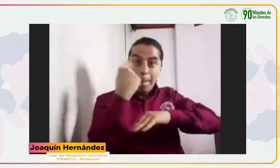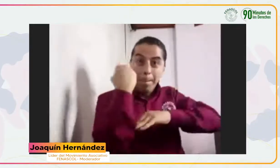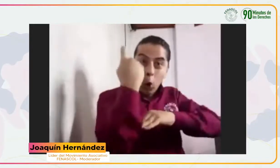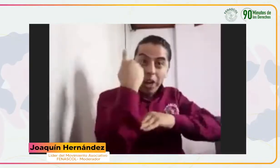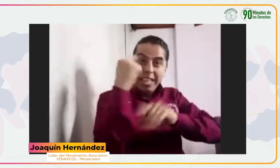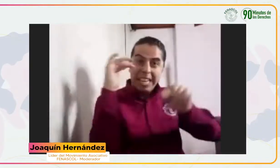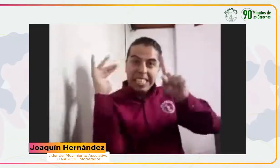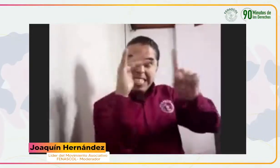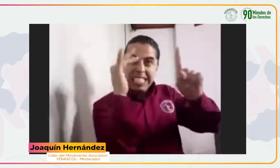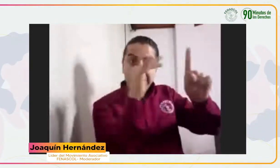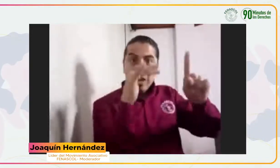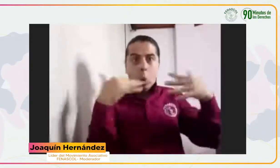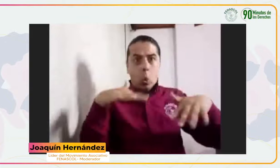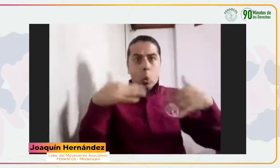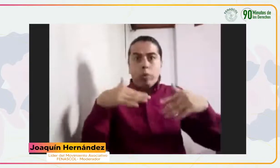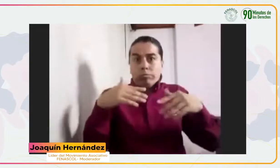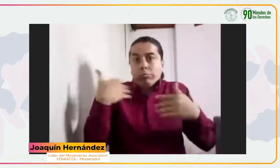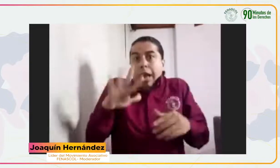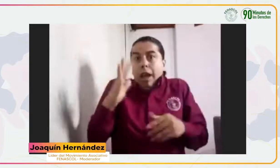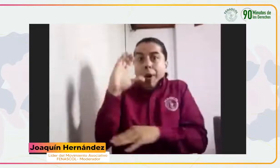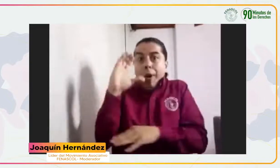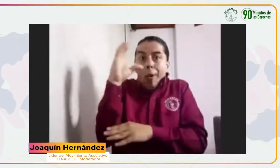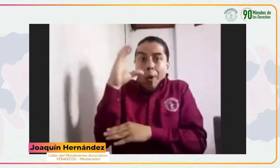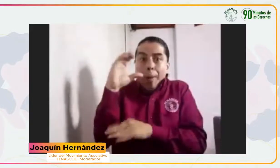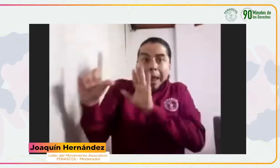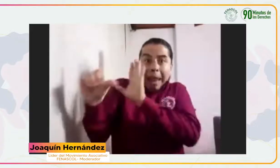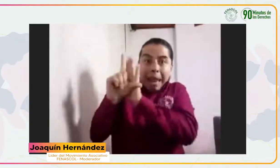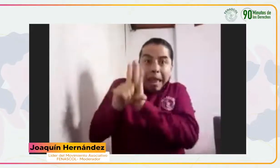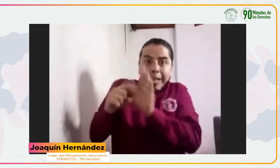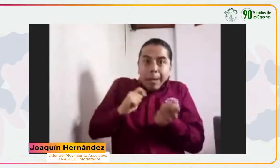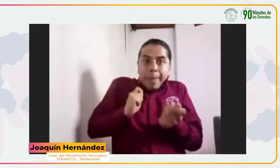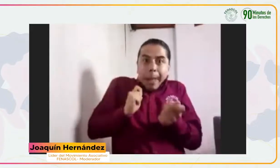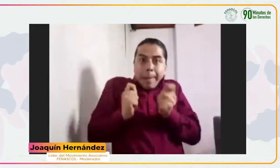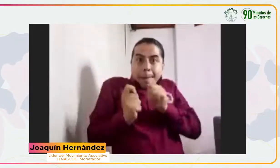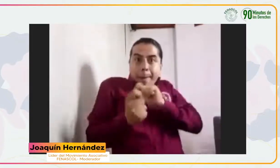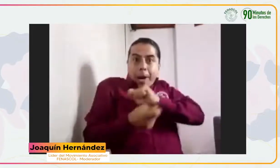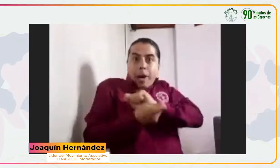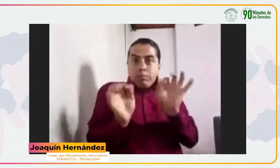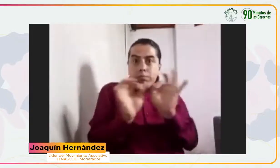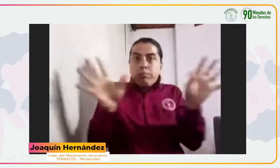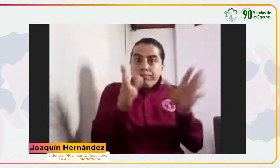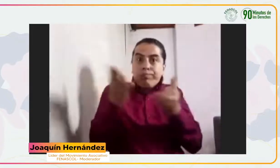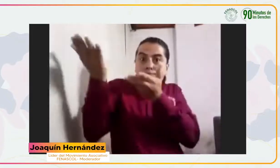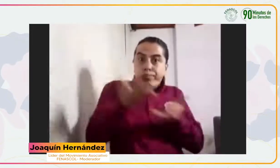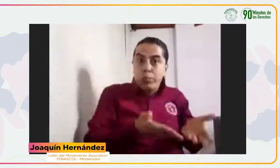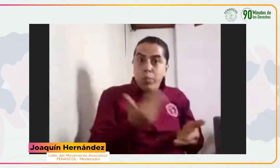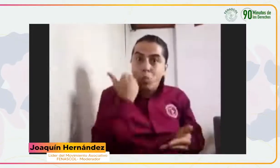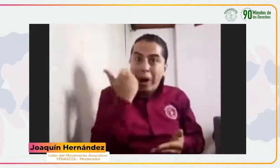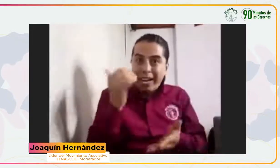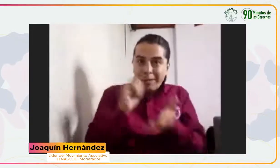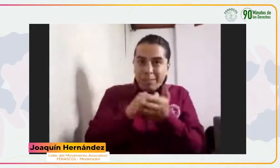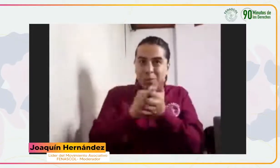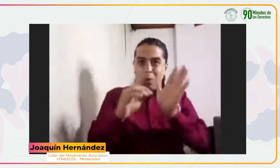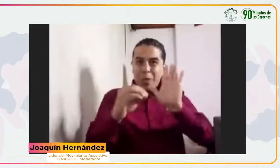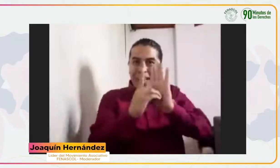la incidencia y la movilización política sabemos que ha llevado unas transformaciones